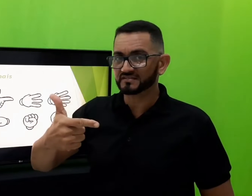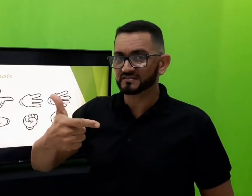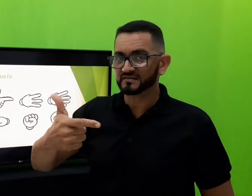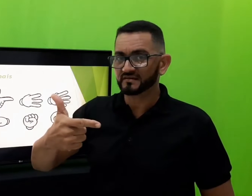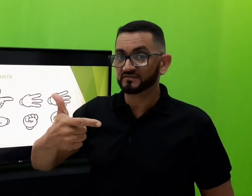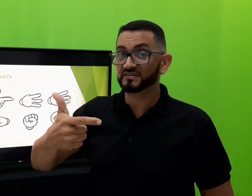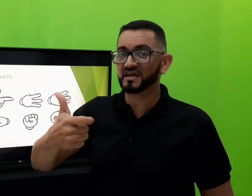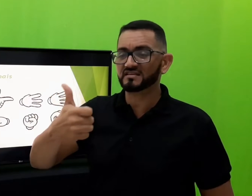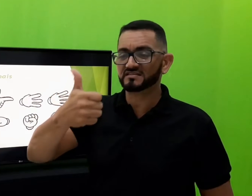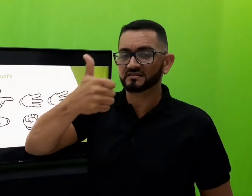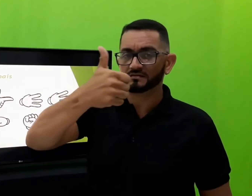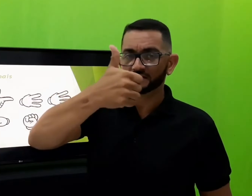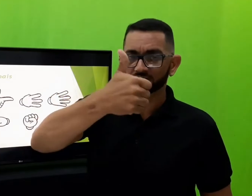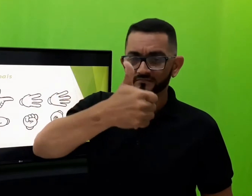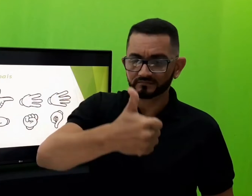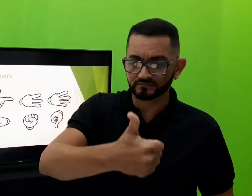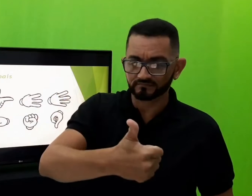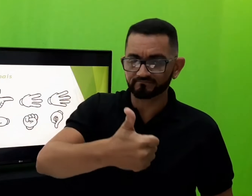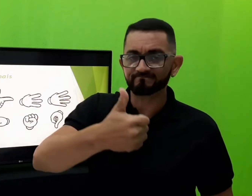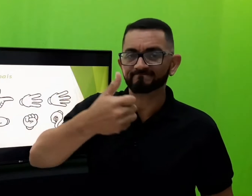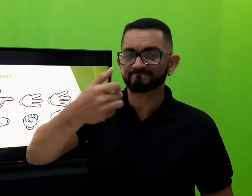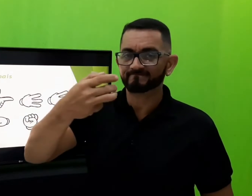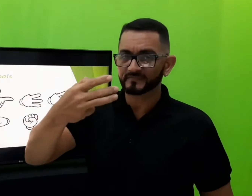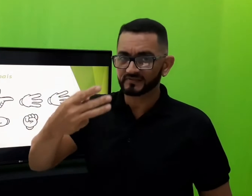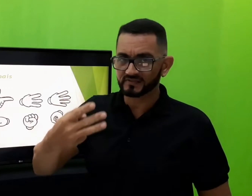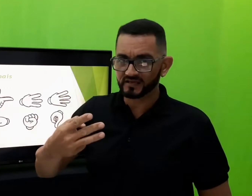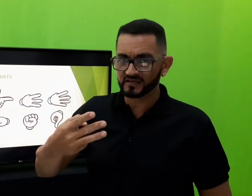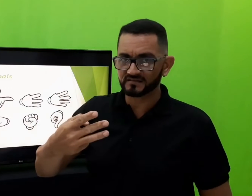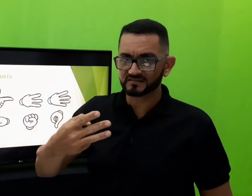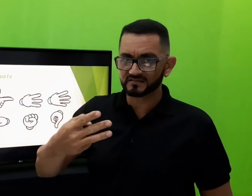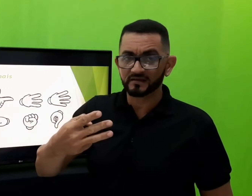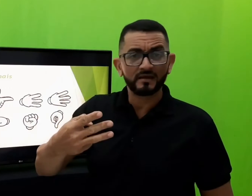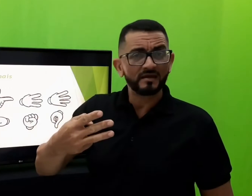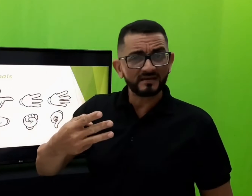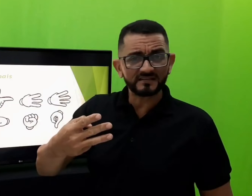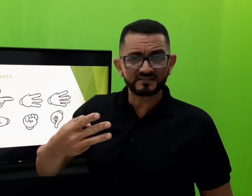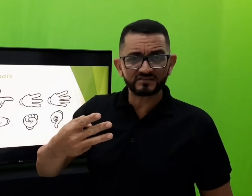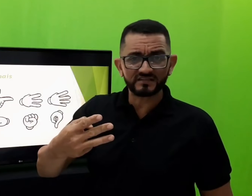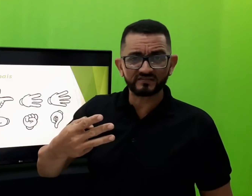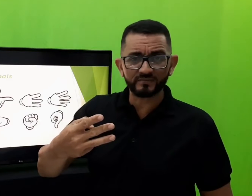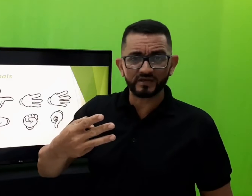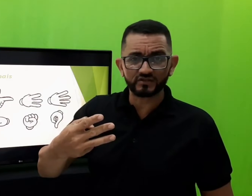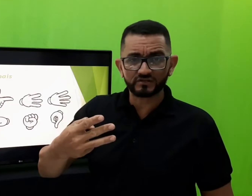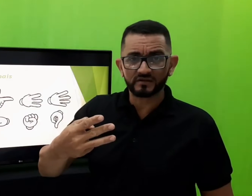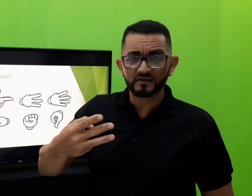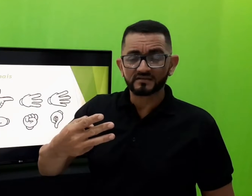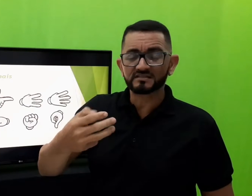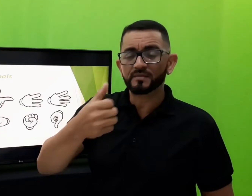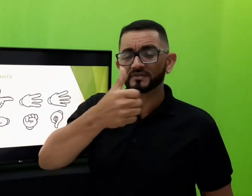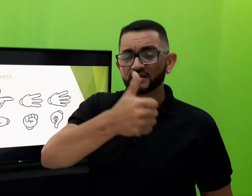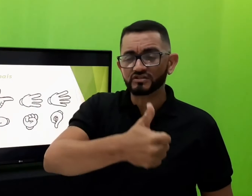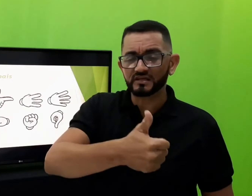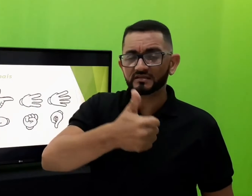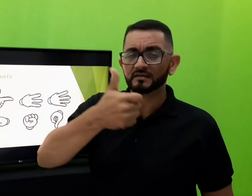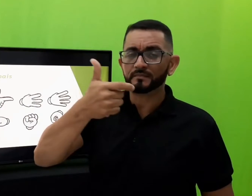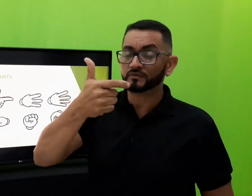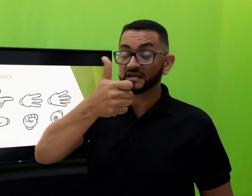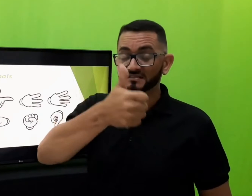2. 13. 1, 3. E assim sucessivamente. Sempre da direita, da